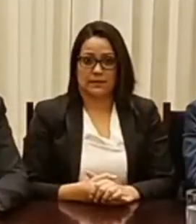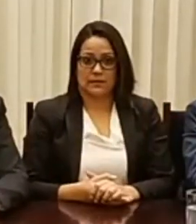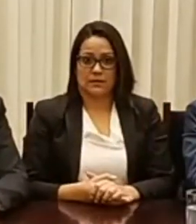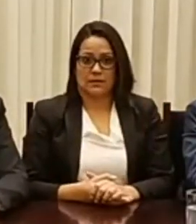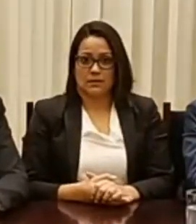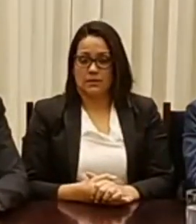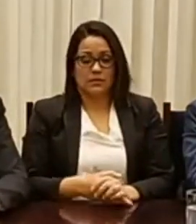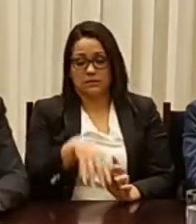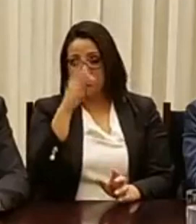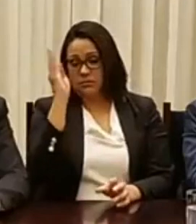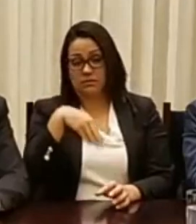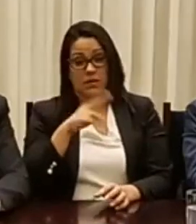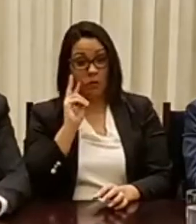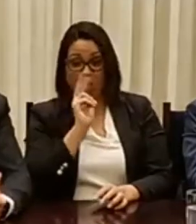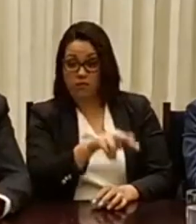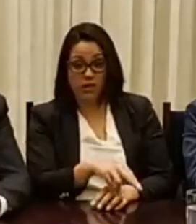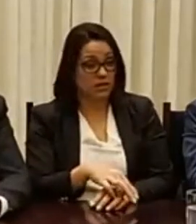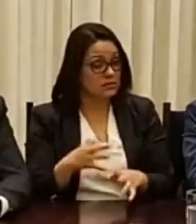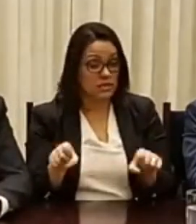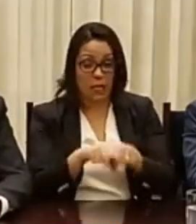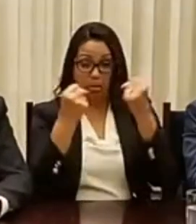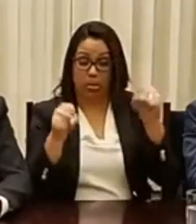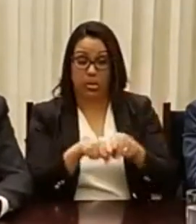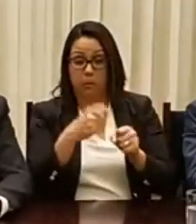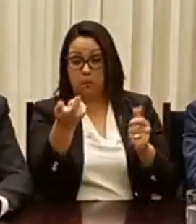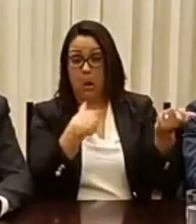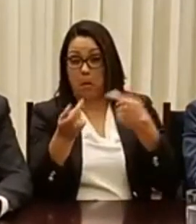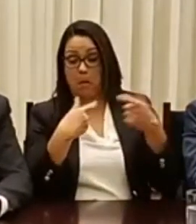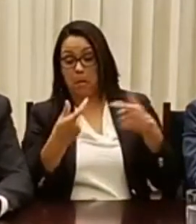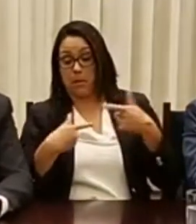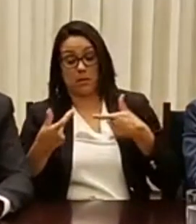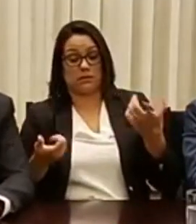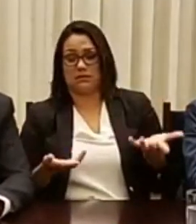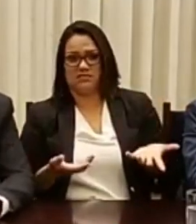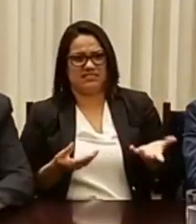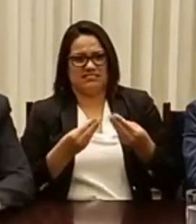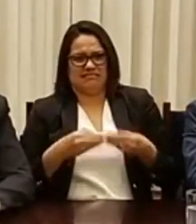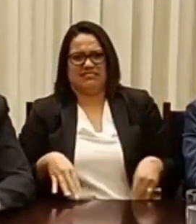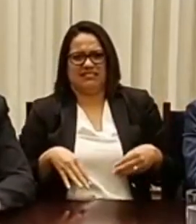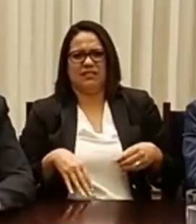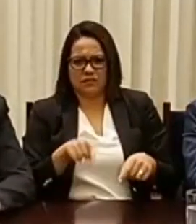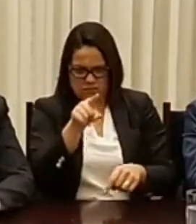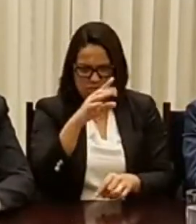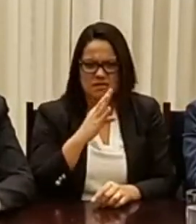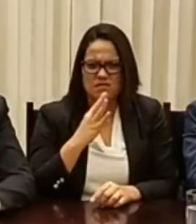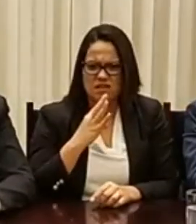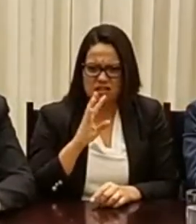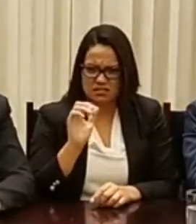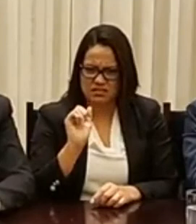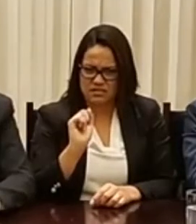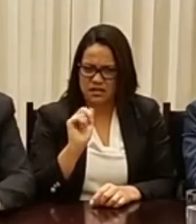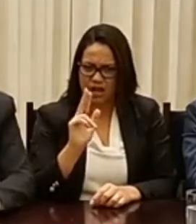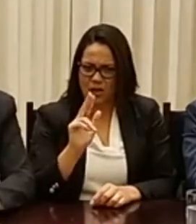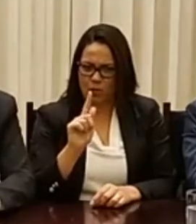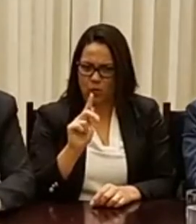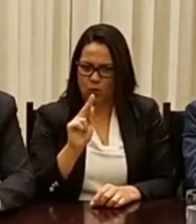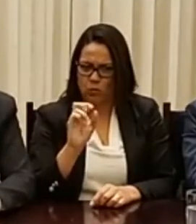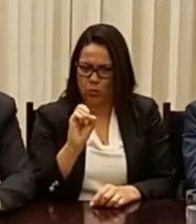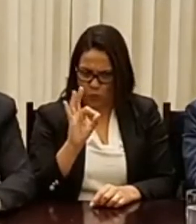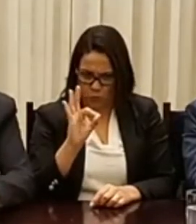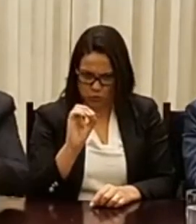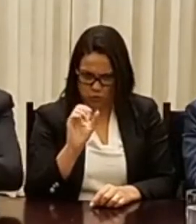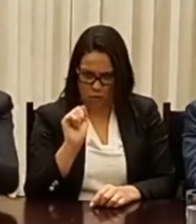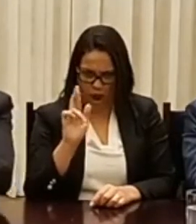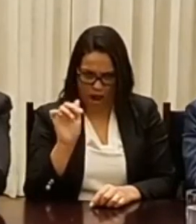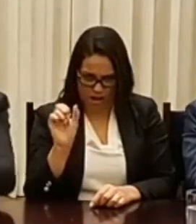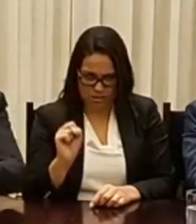nem vou ver mais, tá certo? Que está esculhambando a gente. Eu pergunto, você conhece o Augusto Aras? Você conhece um outro nome